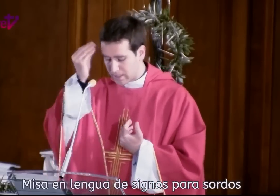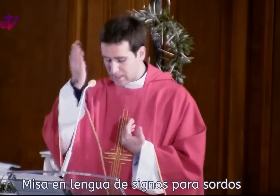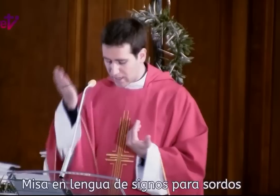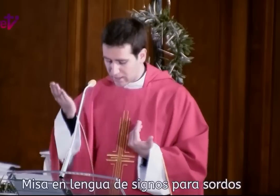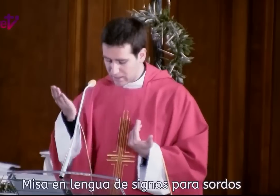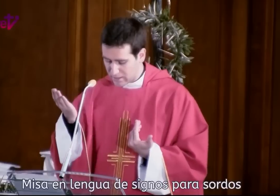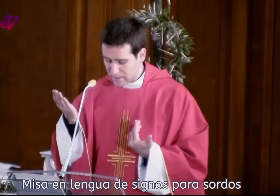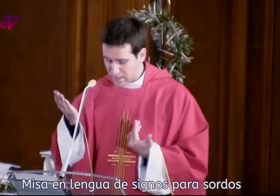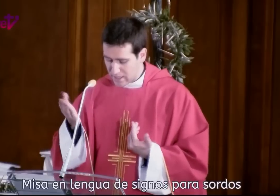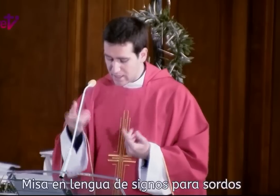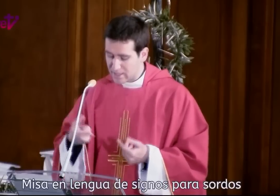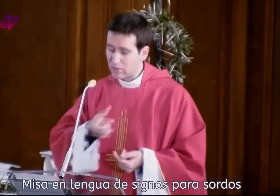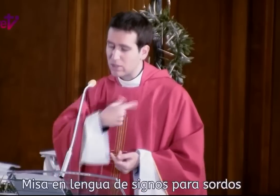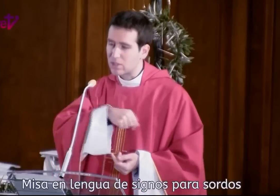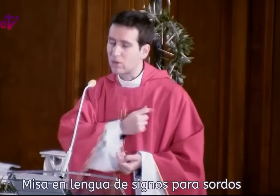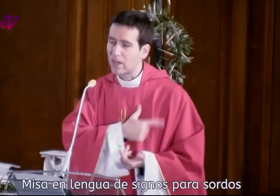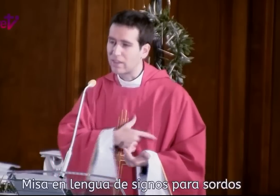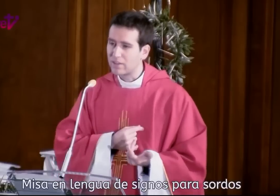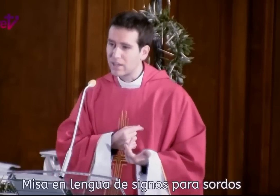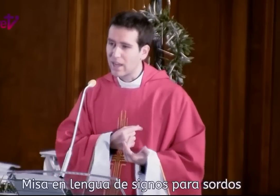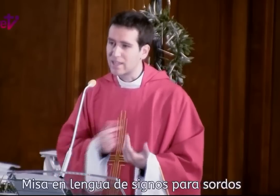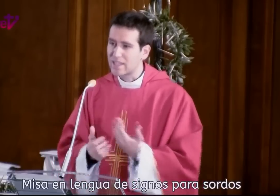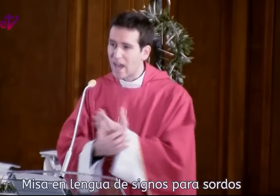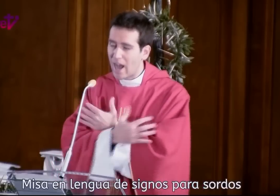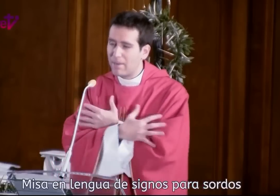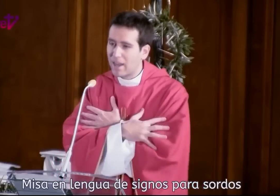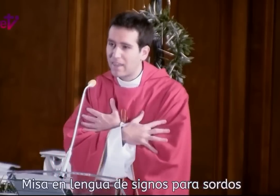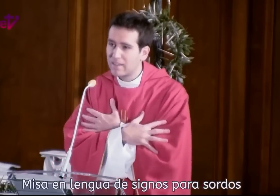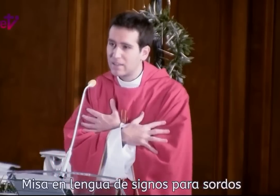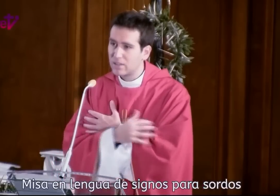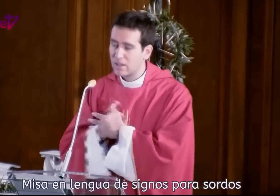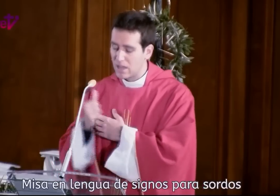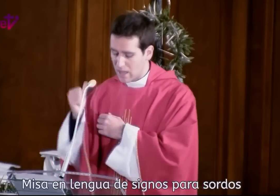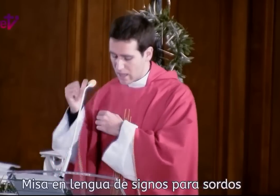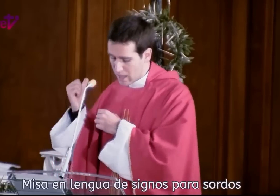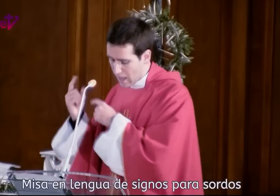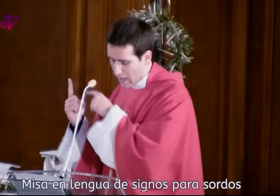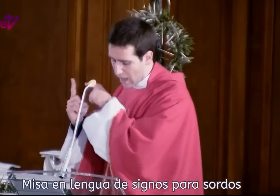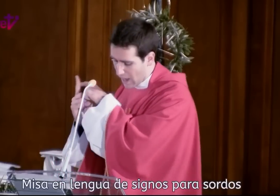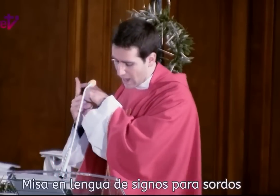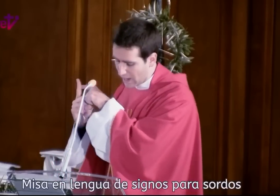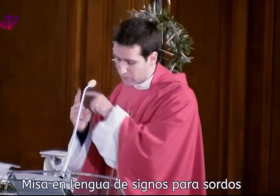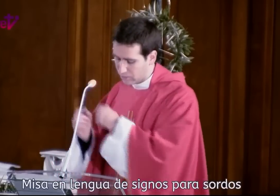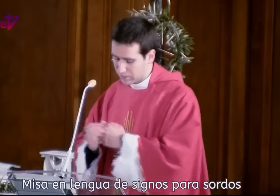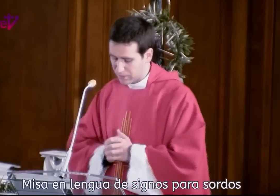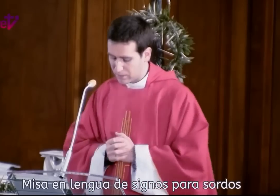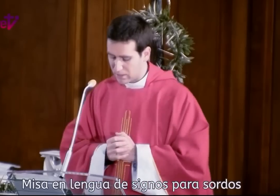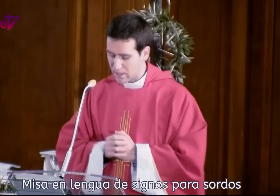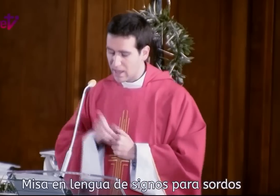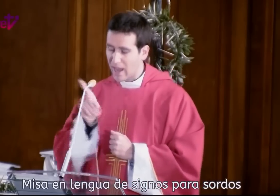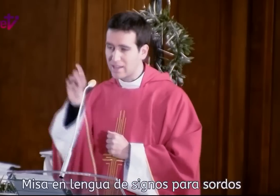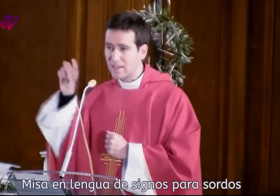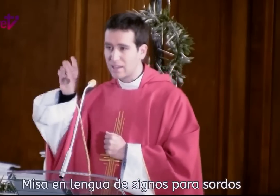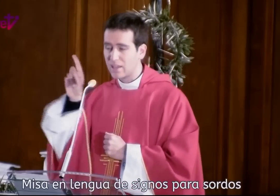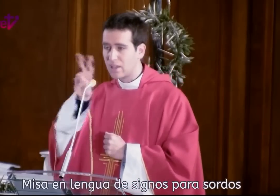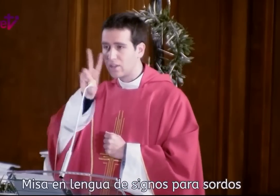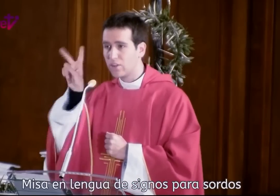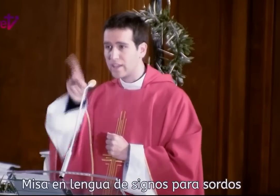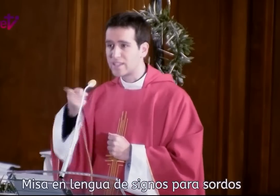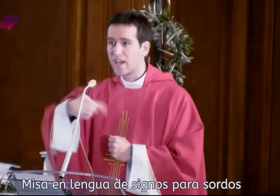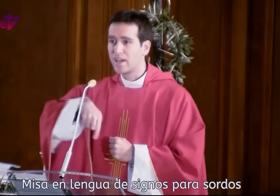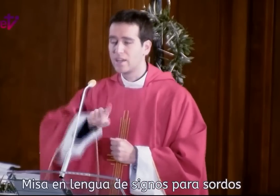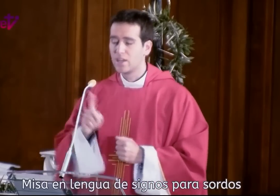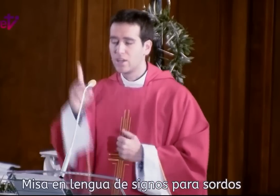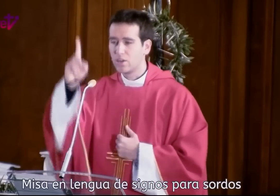podemos pensar si nuestro corazón está abrazando a la cruz, allí